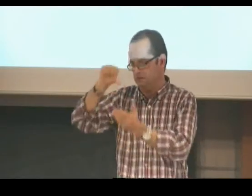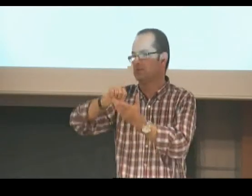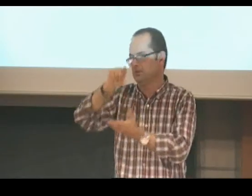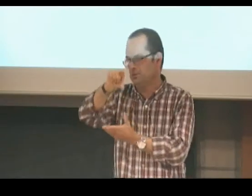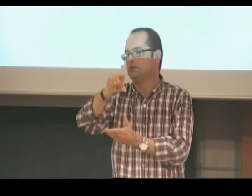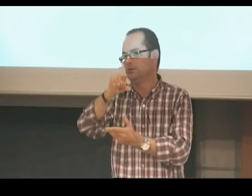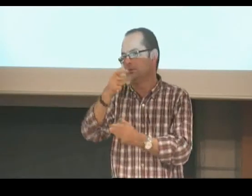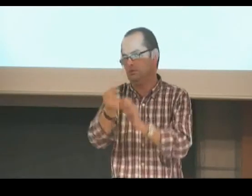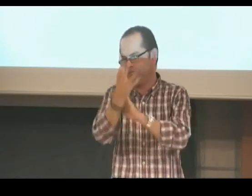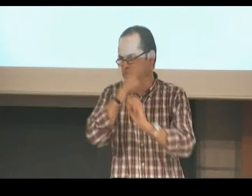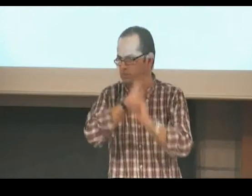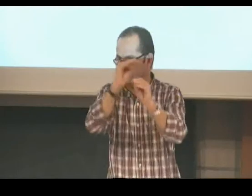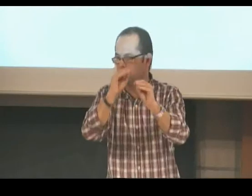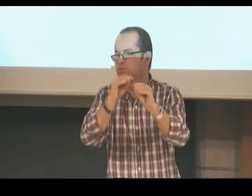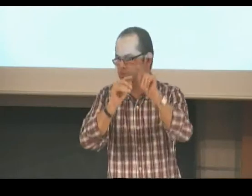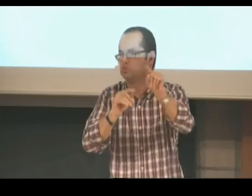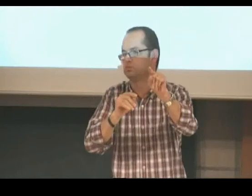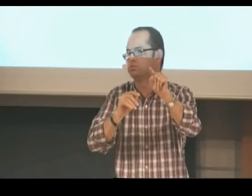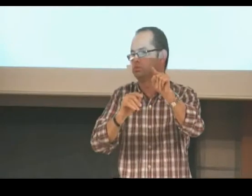El vam aprendre a la ciutat de Nimen.